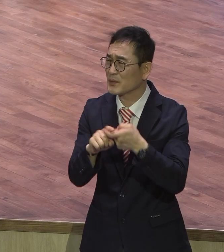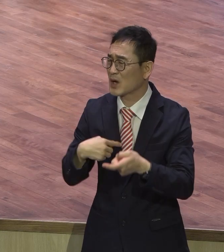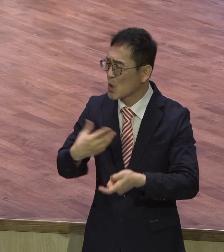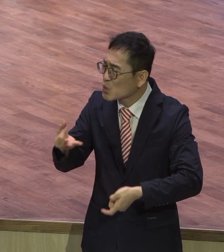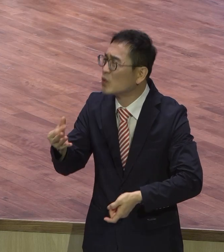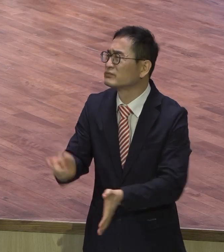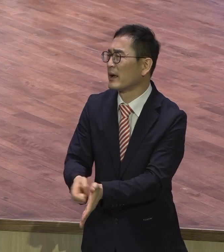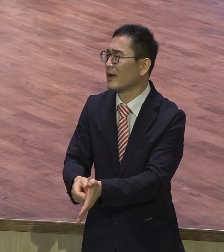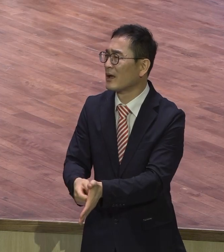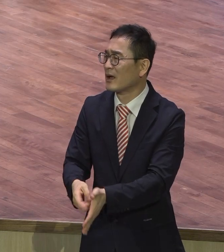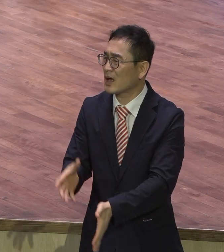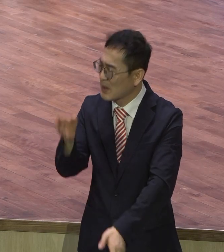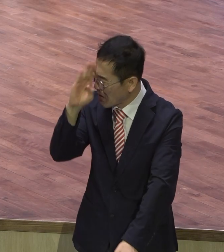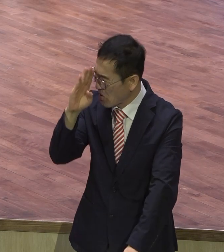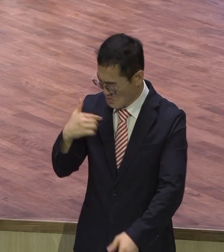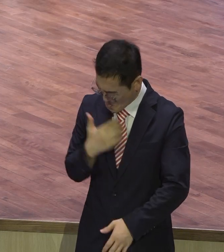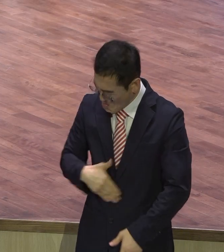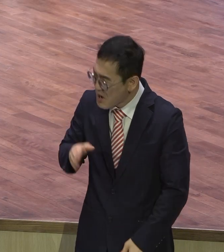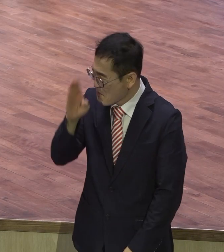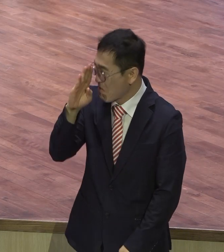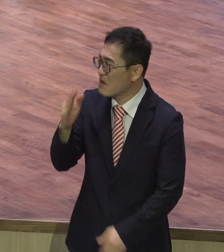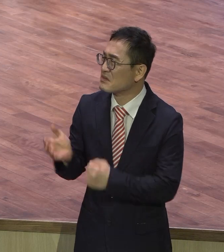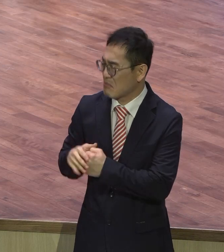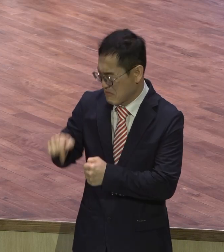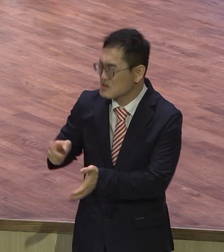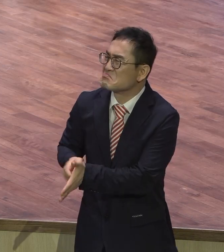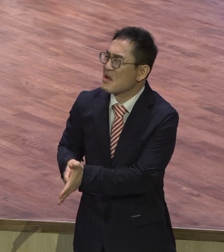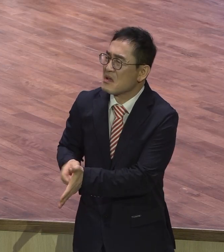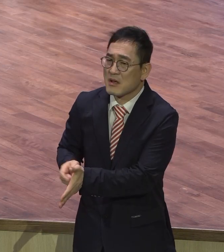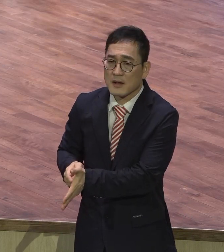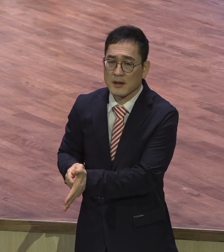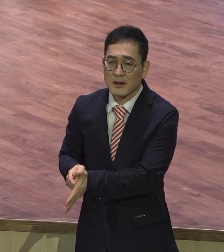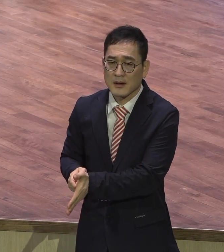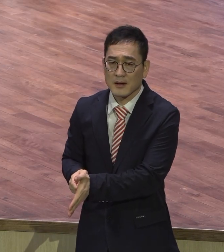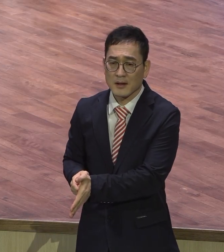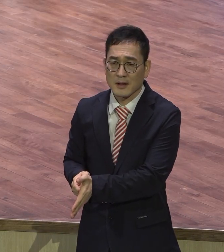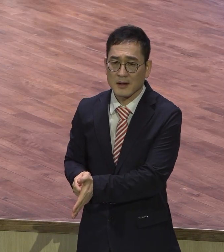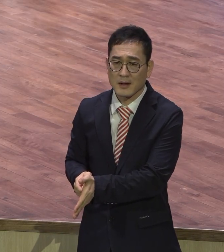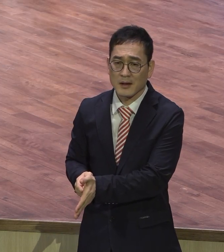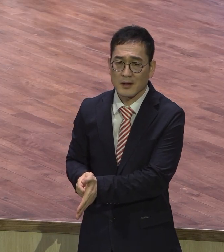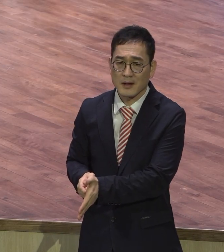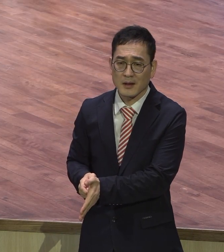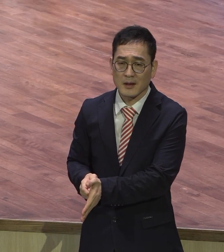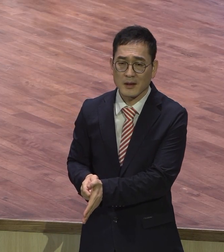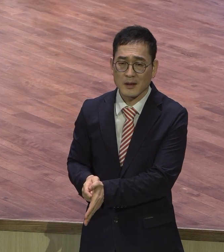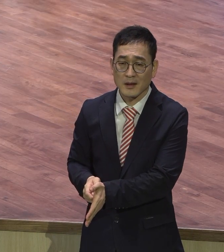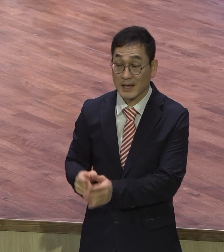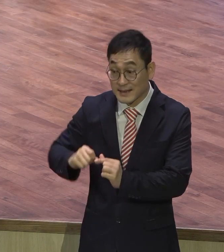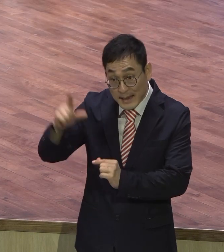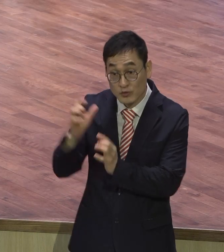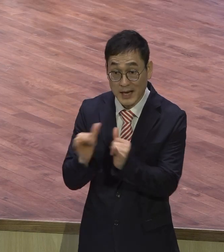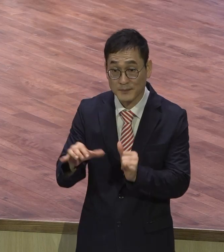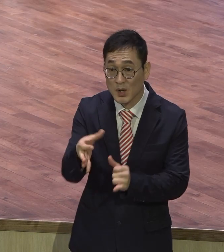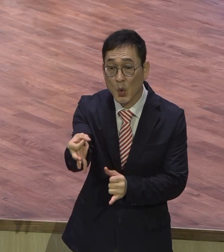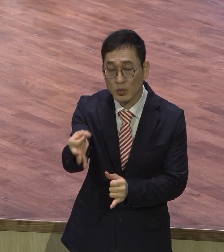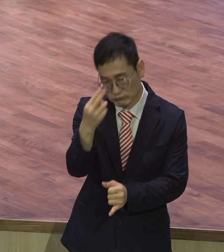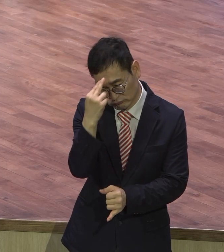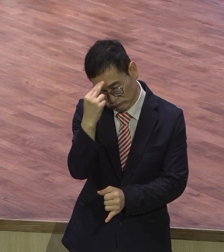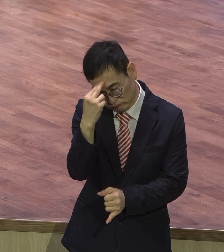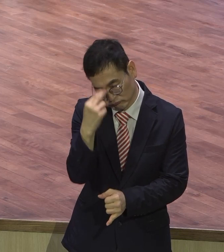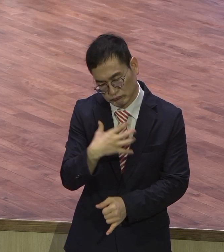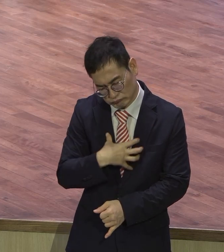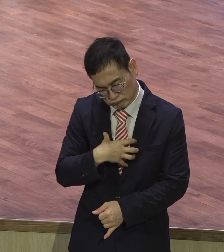아파서. 그렇습니다. 환경적으로 코로나19로 인하여 많은 분들이 경제적으로 굉장히 첫째